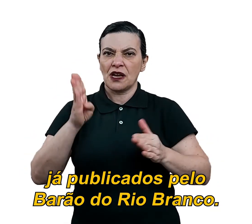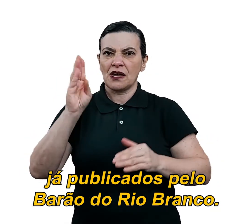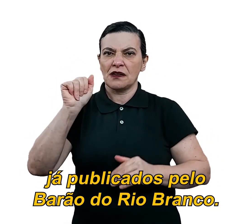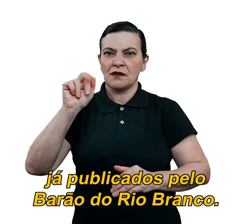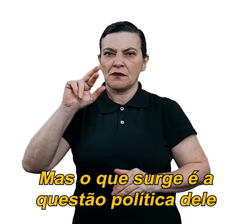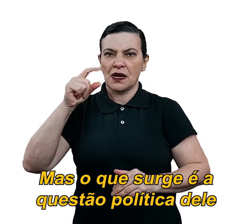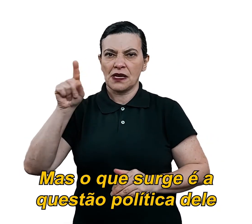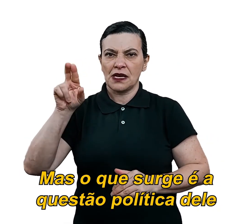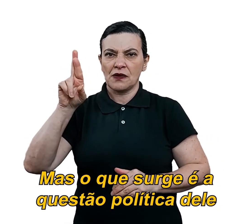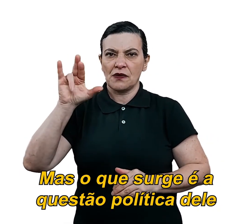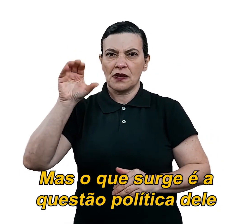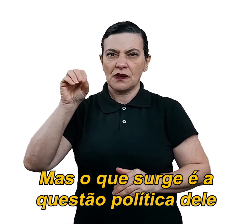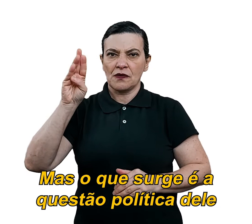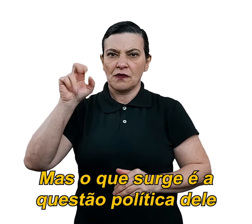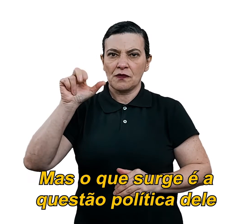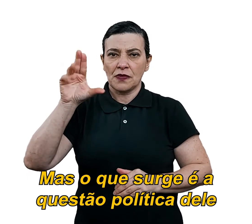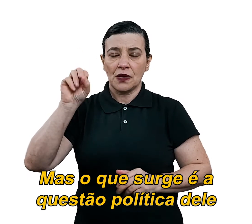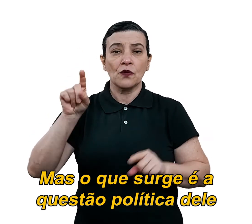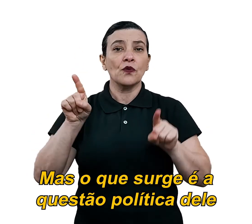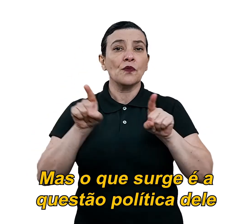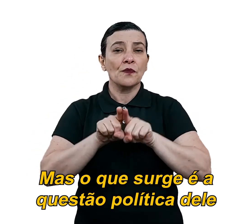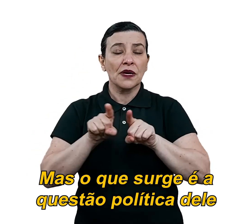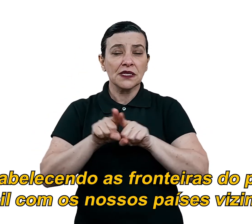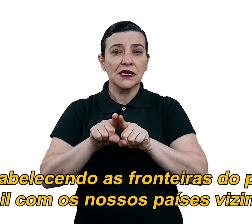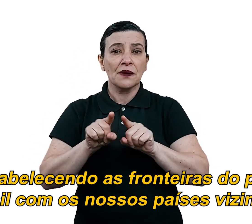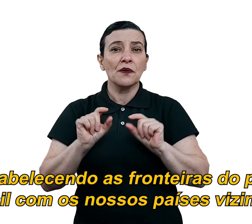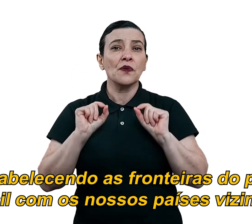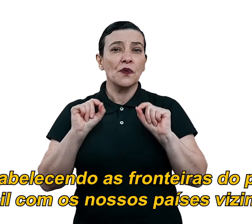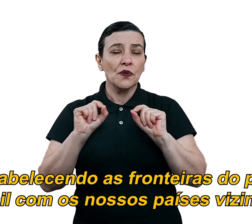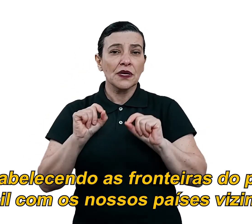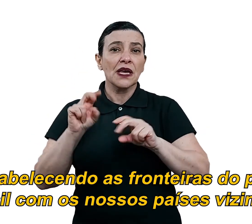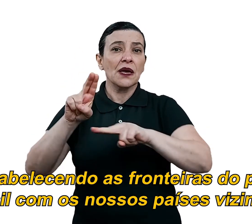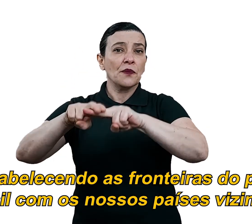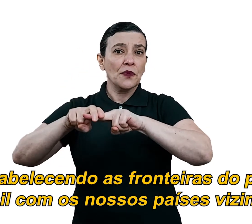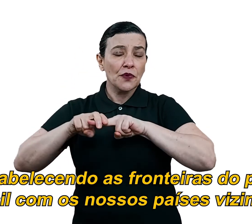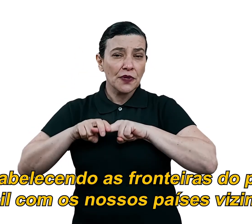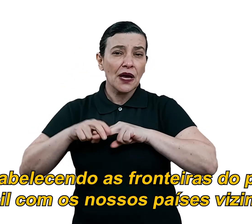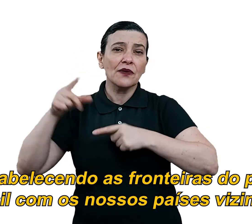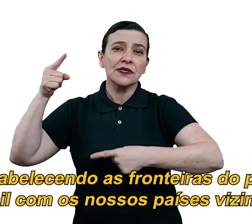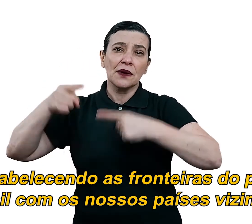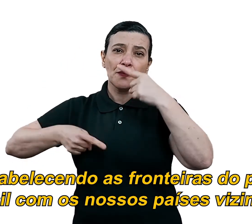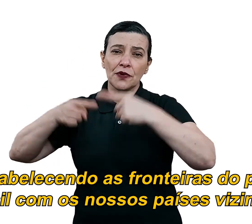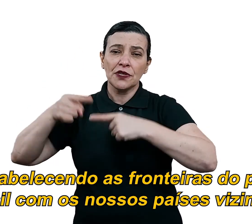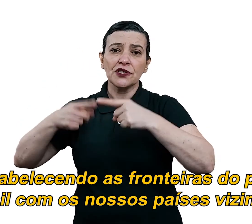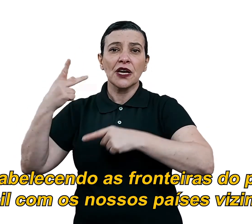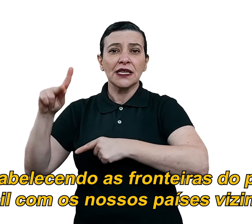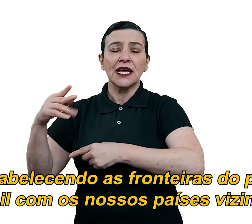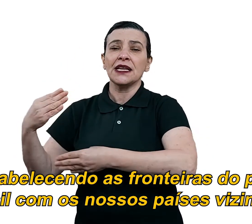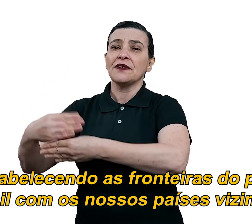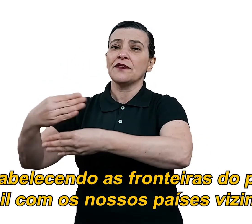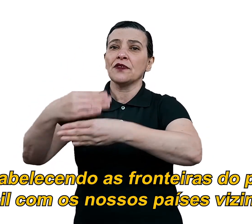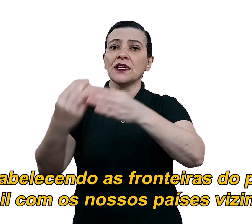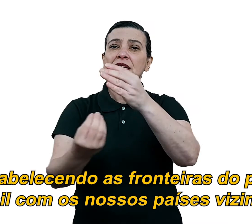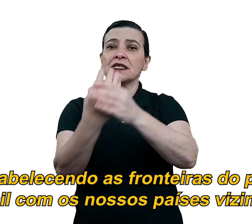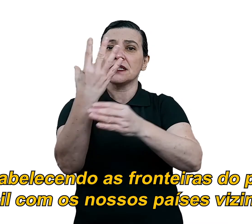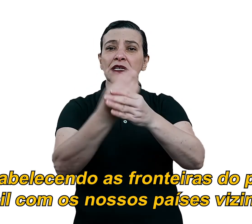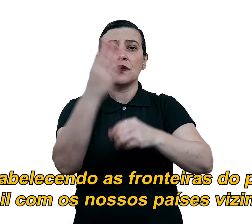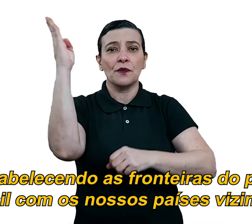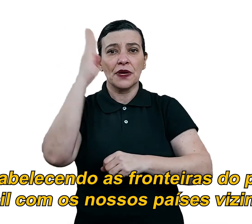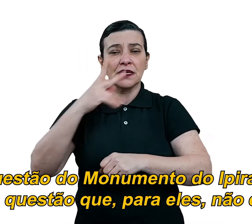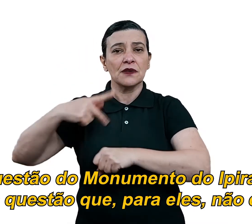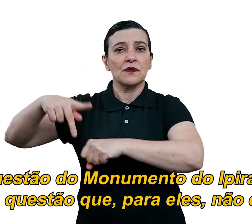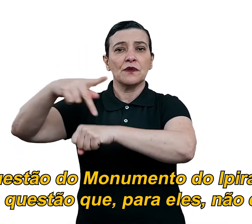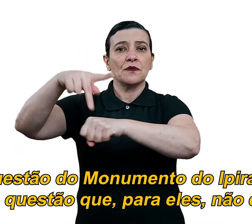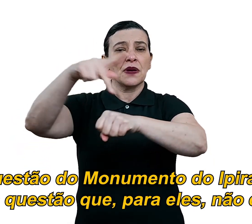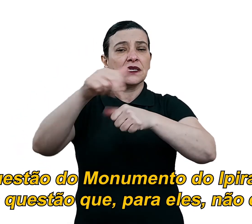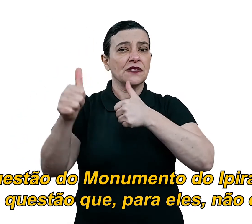Barão do Rio Branco, mas o que surge é a questão política dele, estabelecendo as fronteiras do país, Brasil, com os nossos países